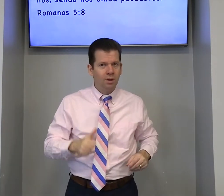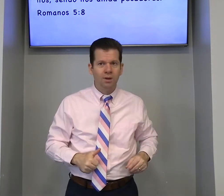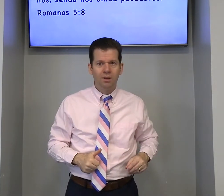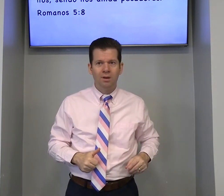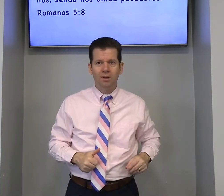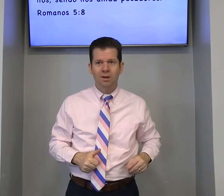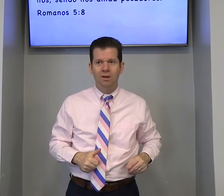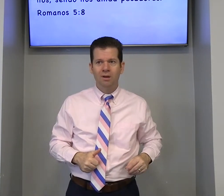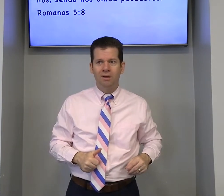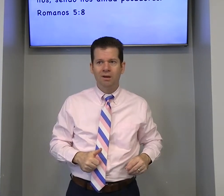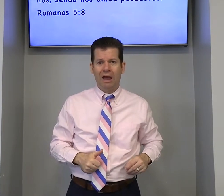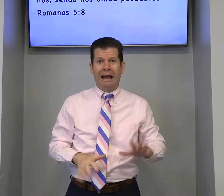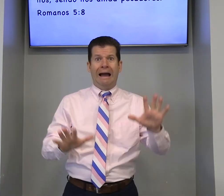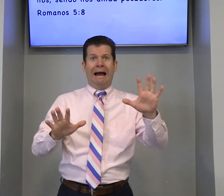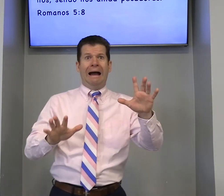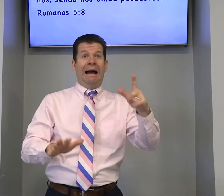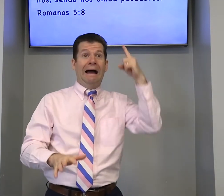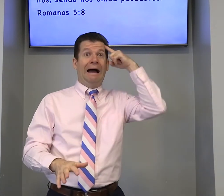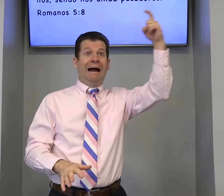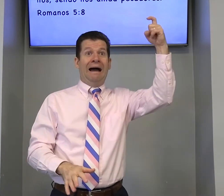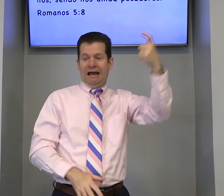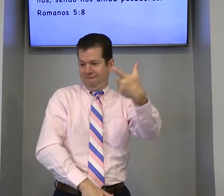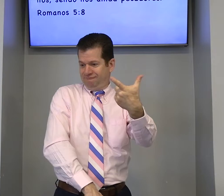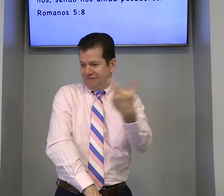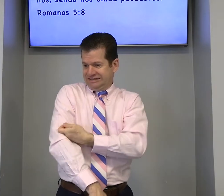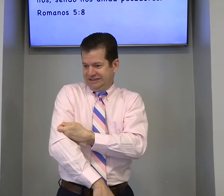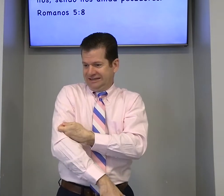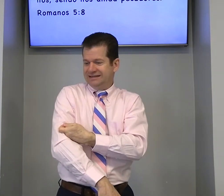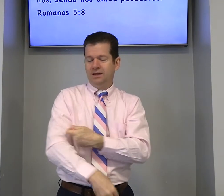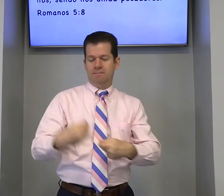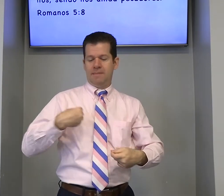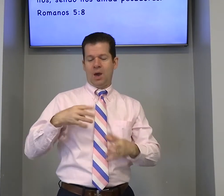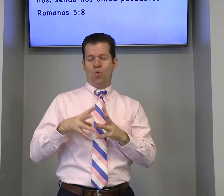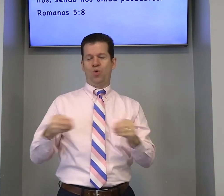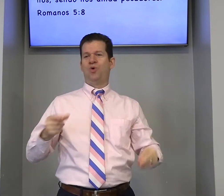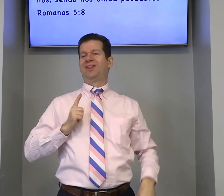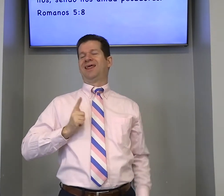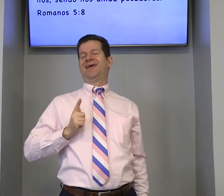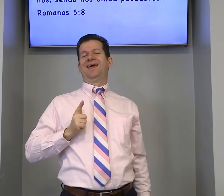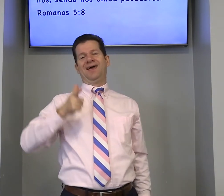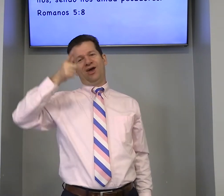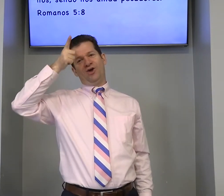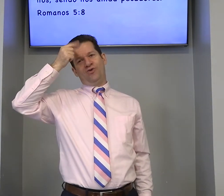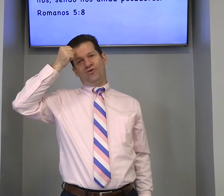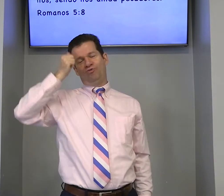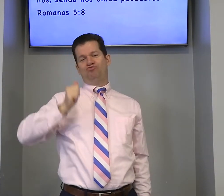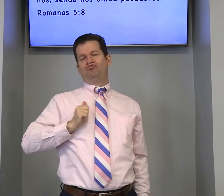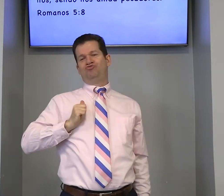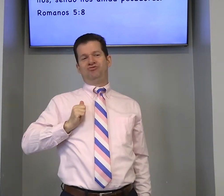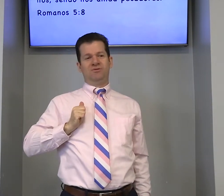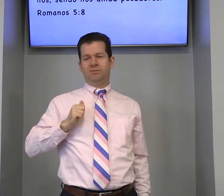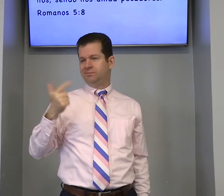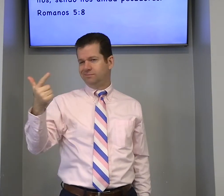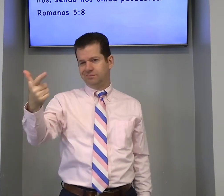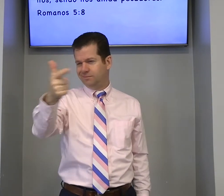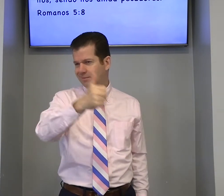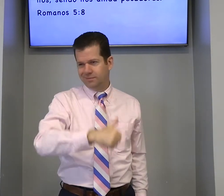Mas pecado não tem remédio que cura o pecado. Ideia. Eu vou tomar uma vacina que vai tirar o